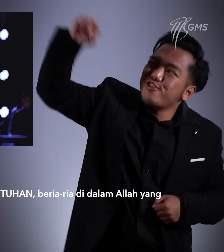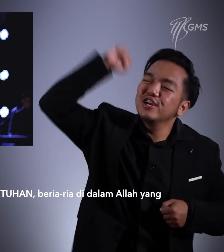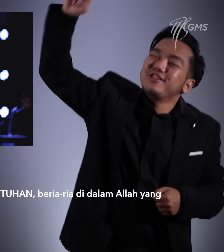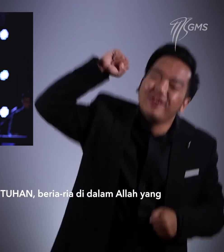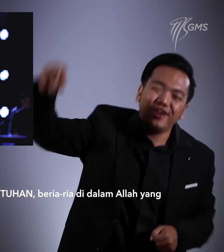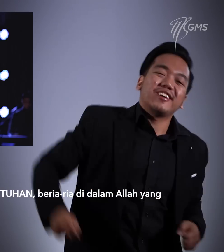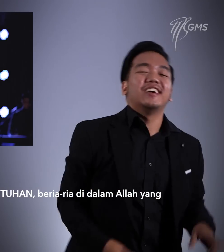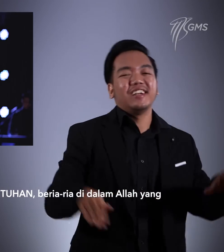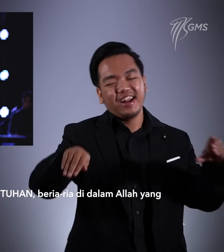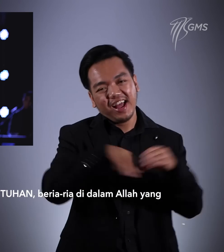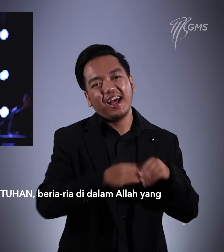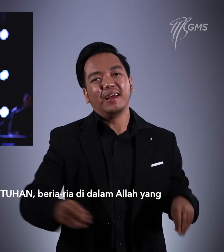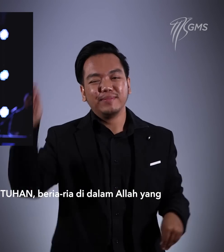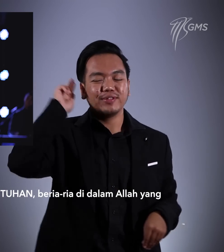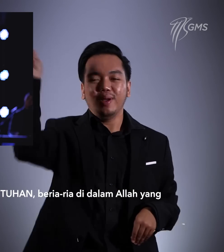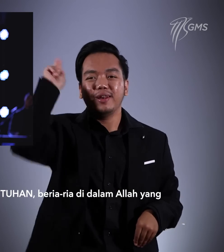joyful and glad.